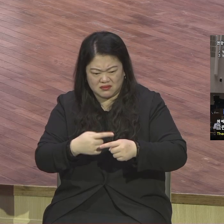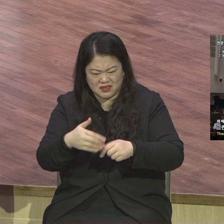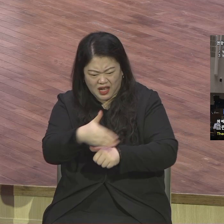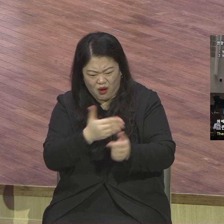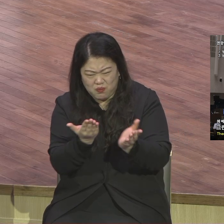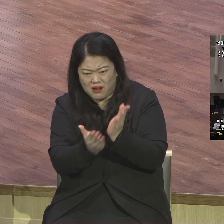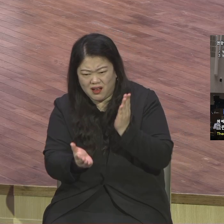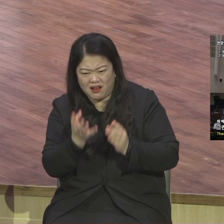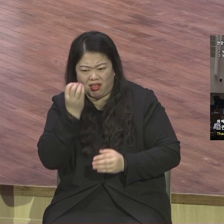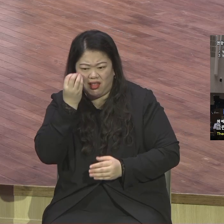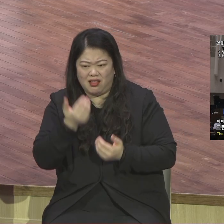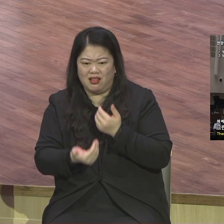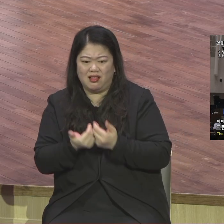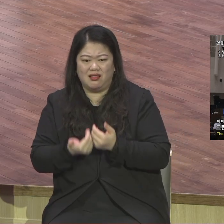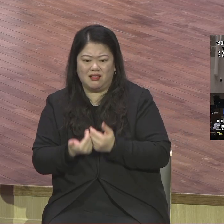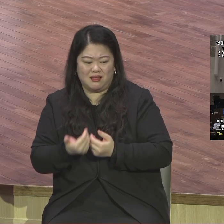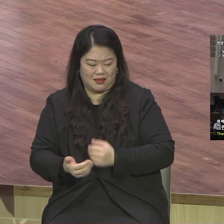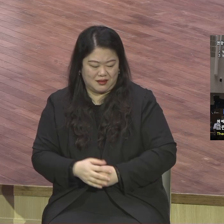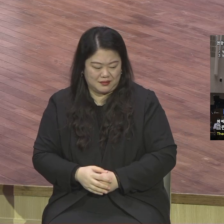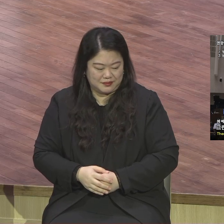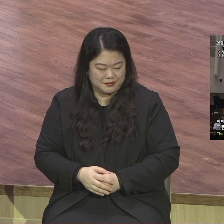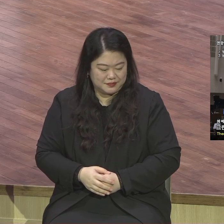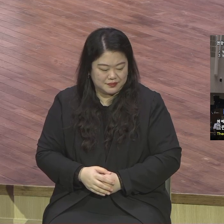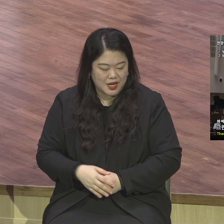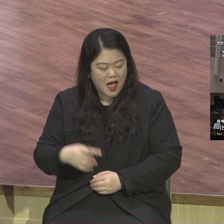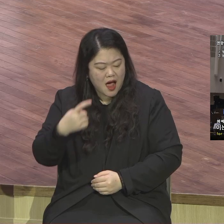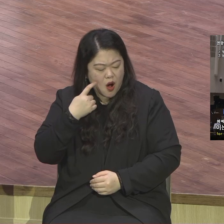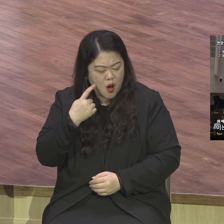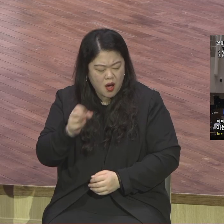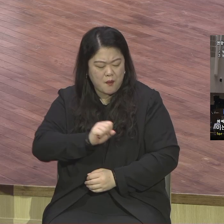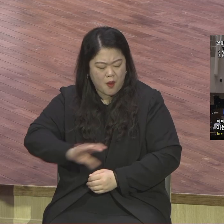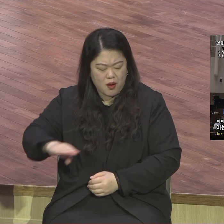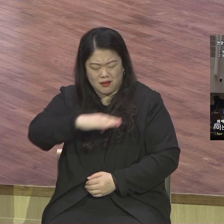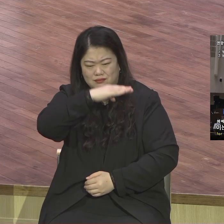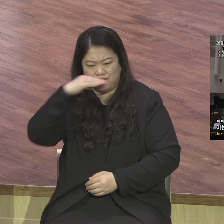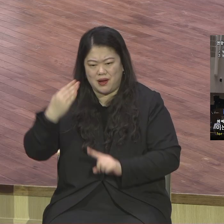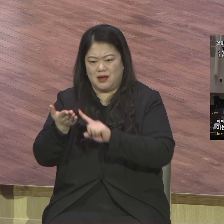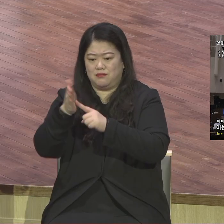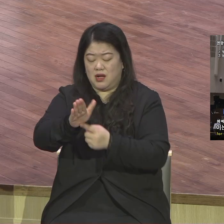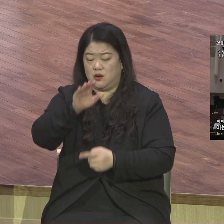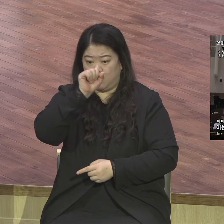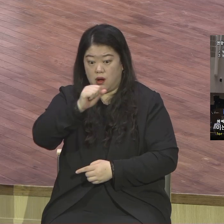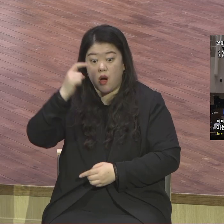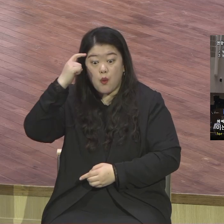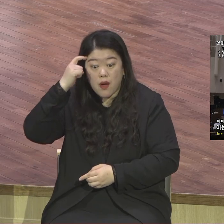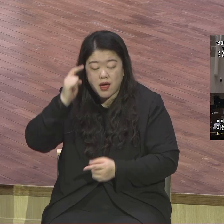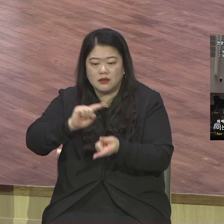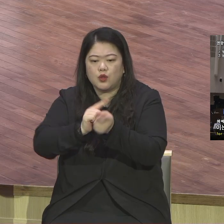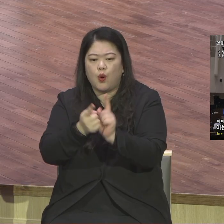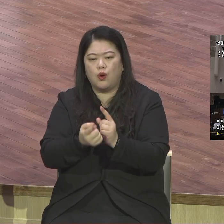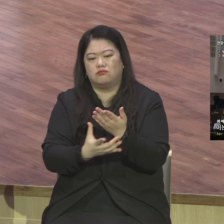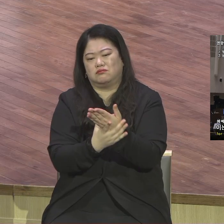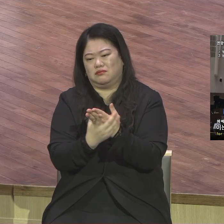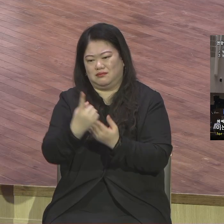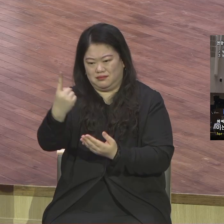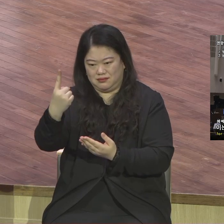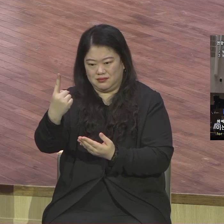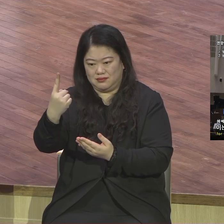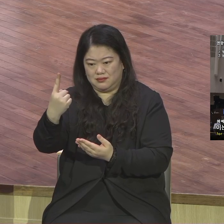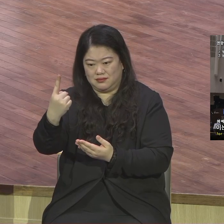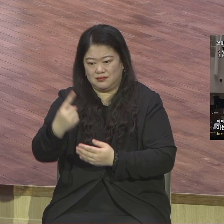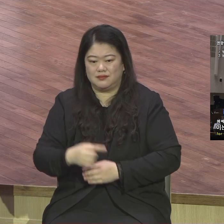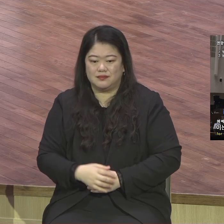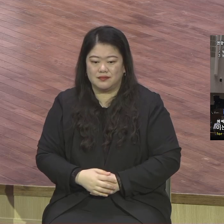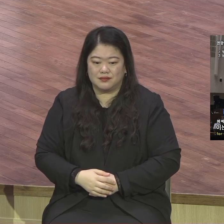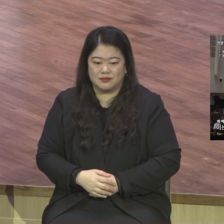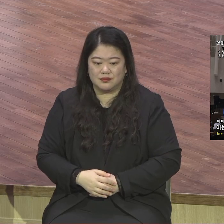버리고 각각 그 이웃과 더불어 참된 것을 말하라. 이는 우리가 서로 지체가 됨이라.